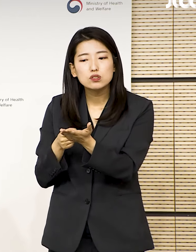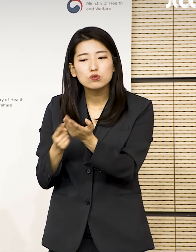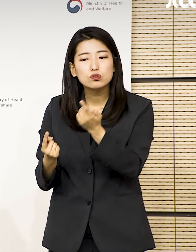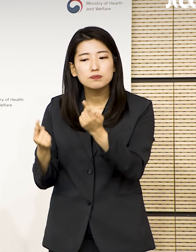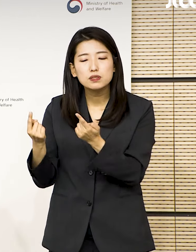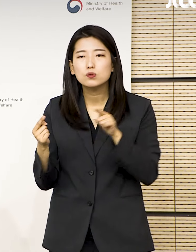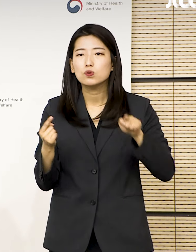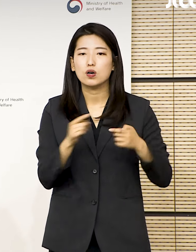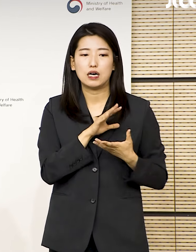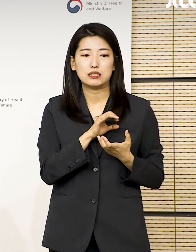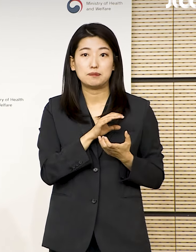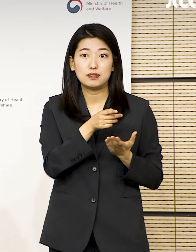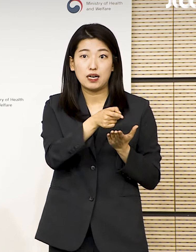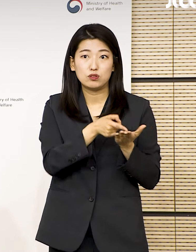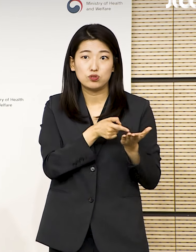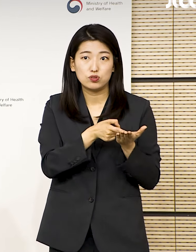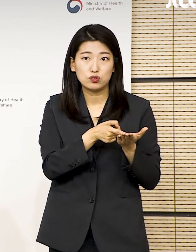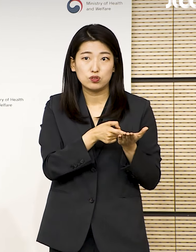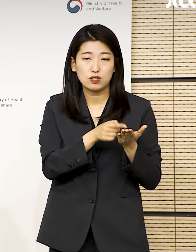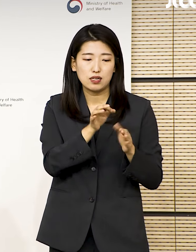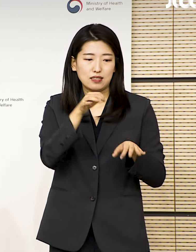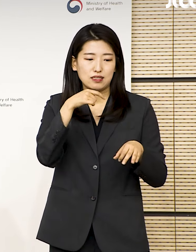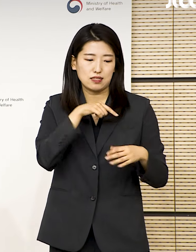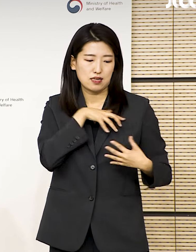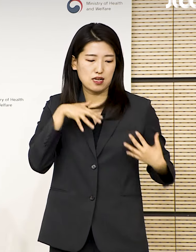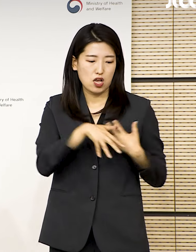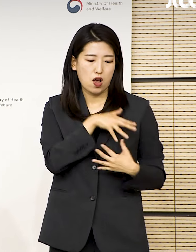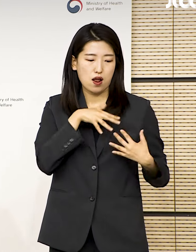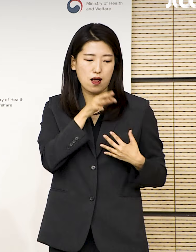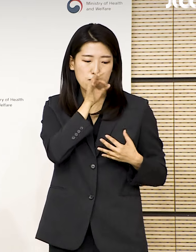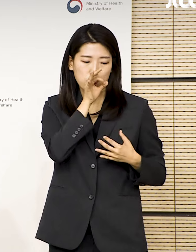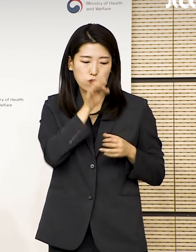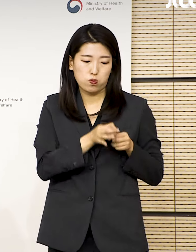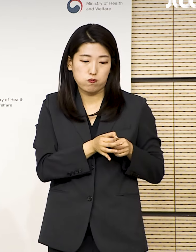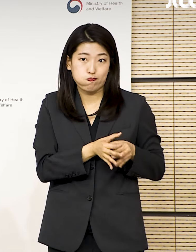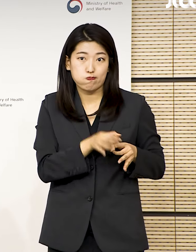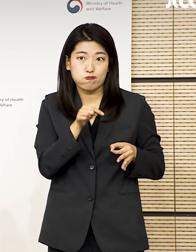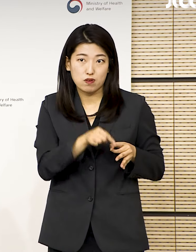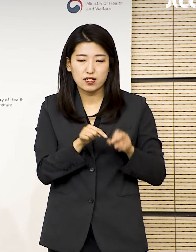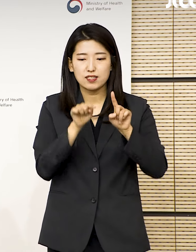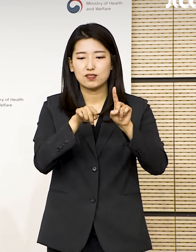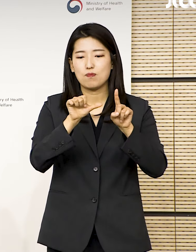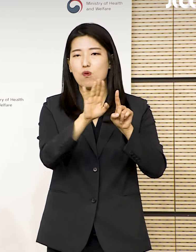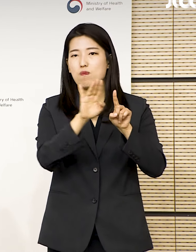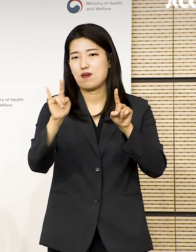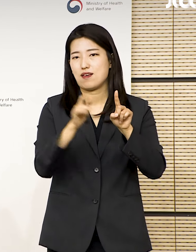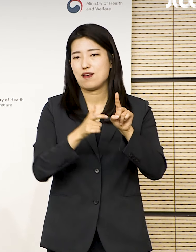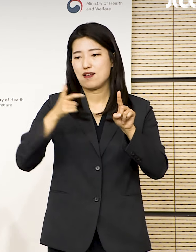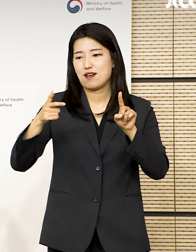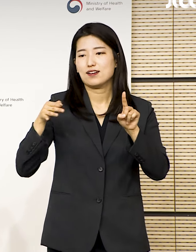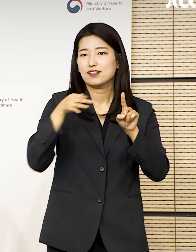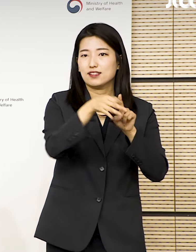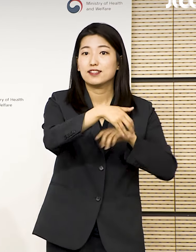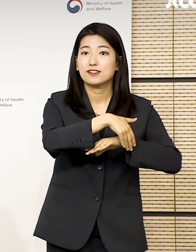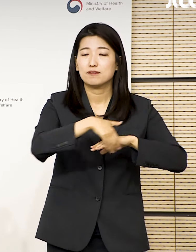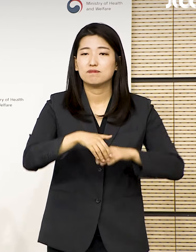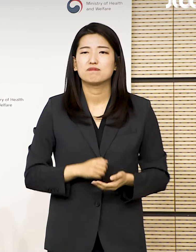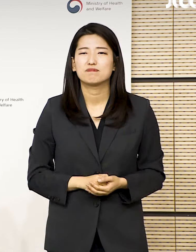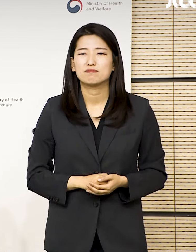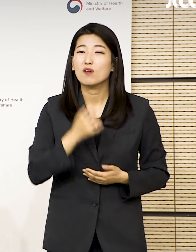적용하는 급성 신근 경색증 응급 시술의 적용범위 를 대합니다 기존에는 심전도